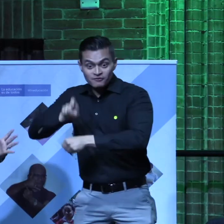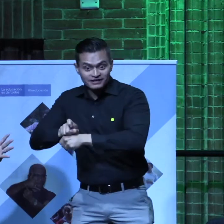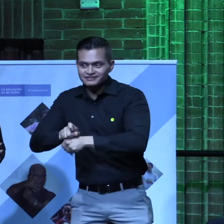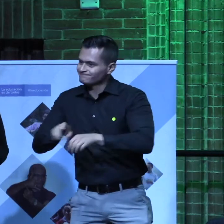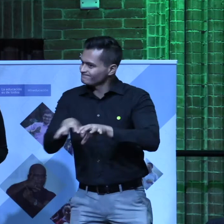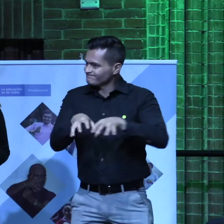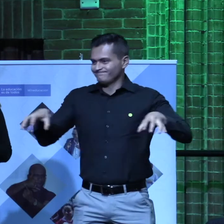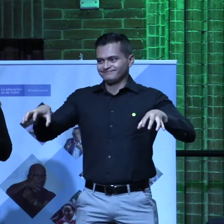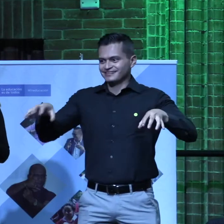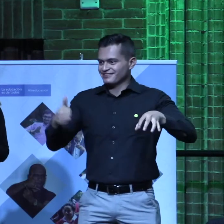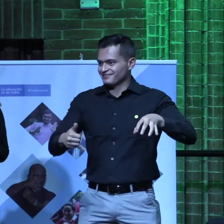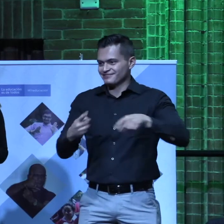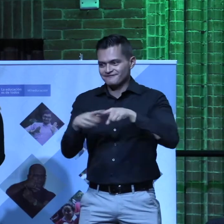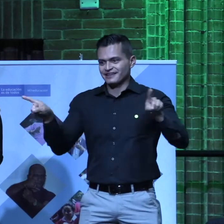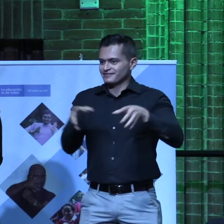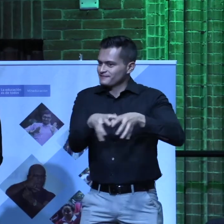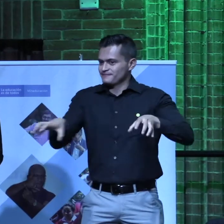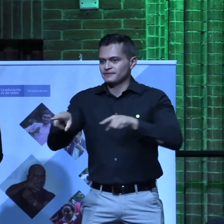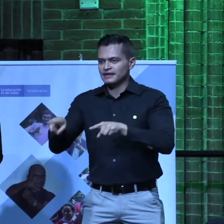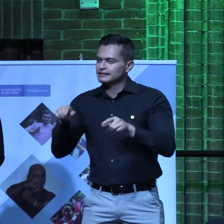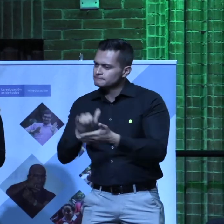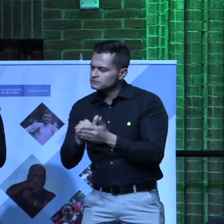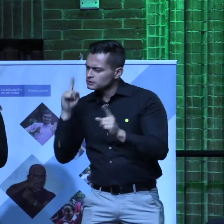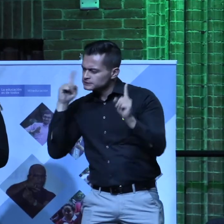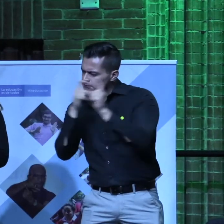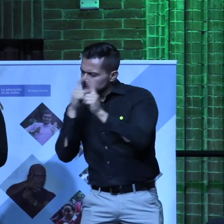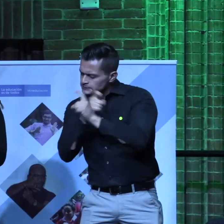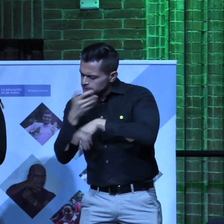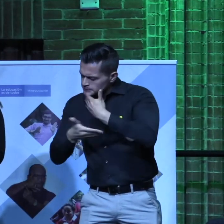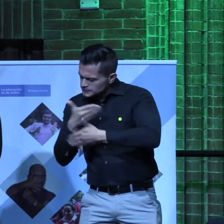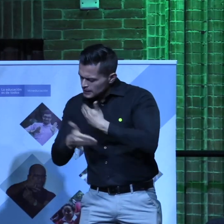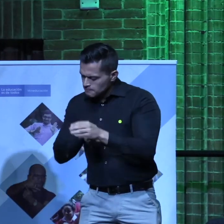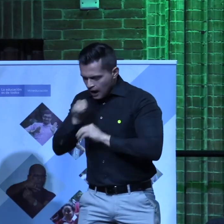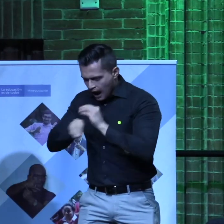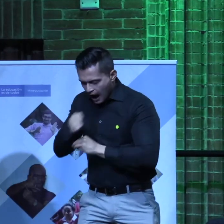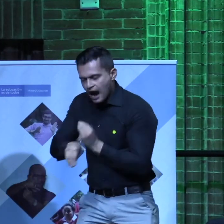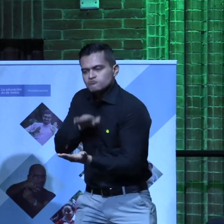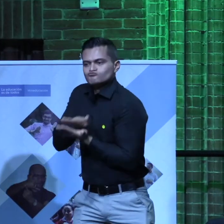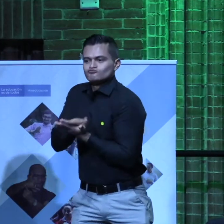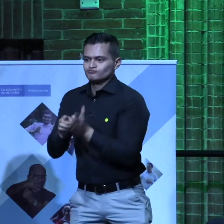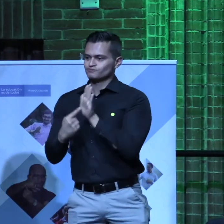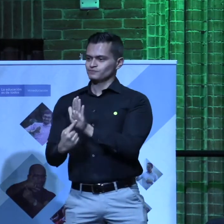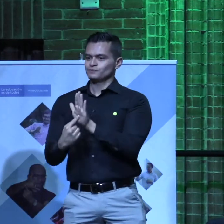es una cabeza distinta y tenemos muchas preguntas. Por eso diseñamos ese documento.